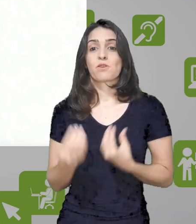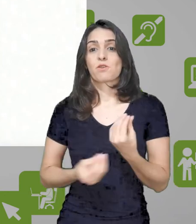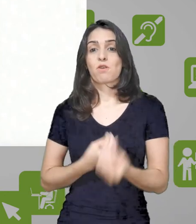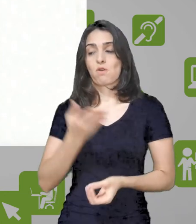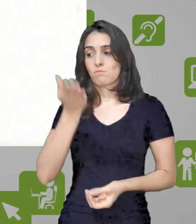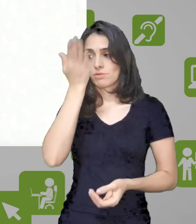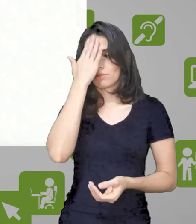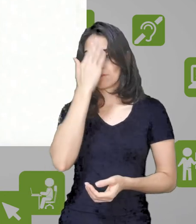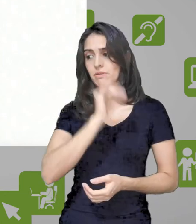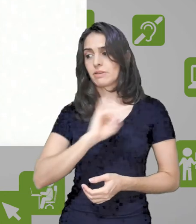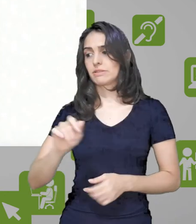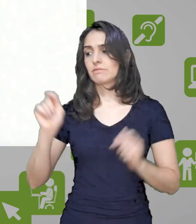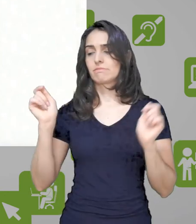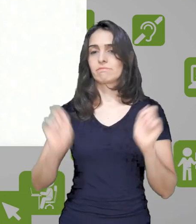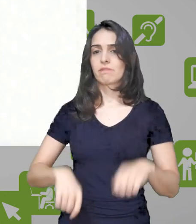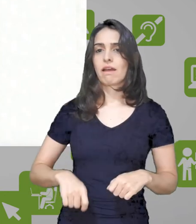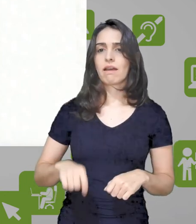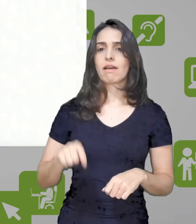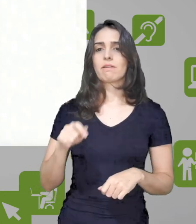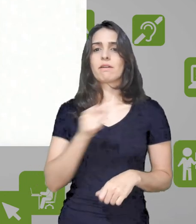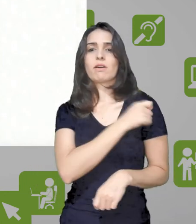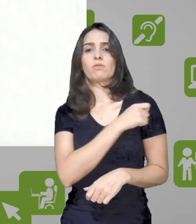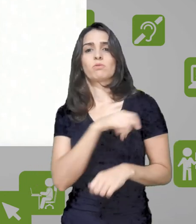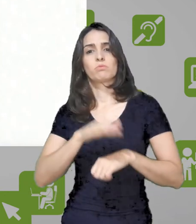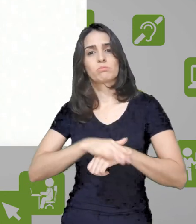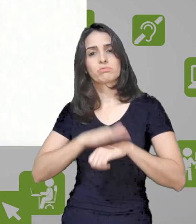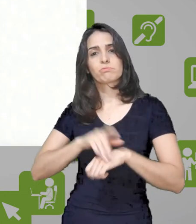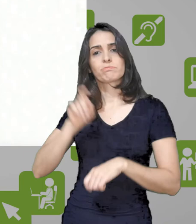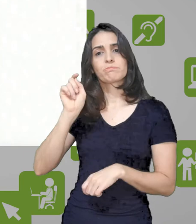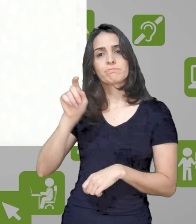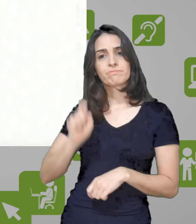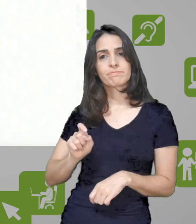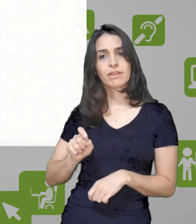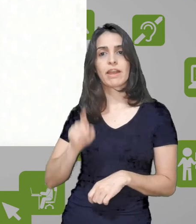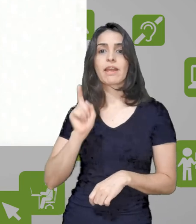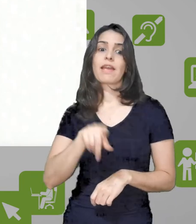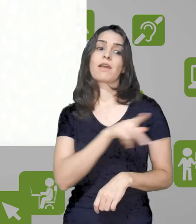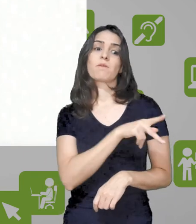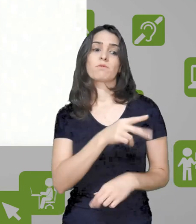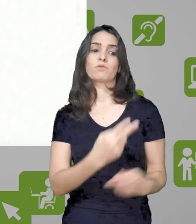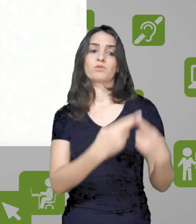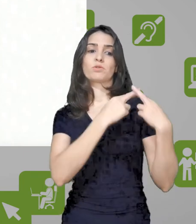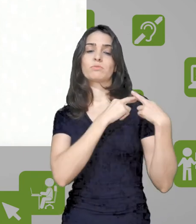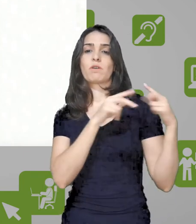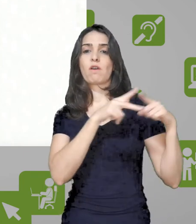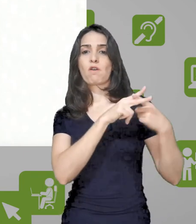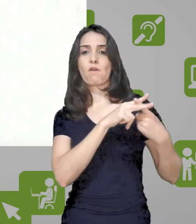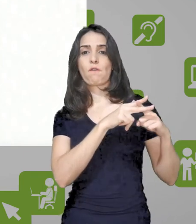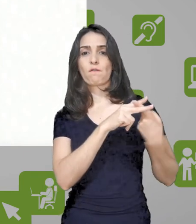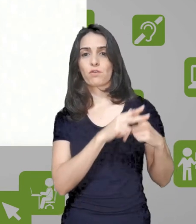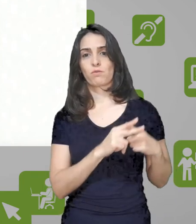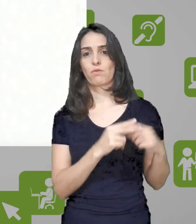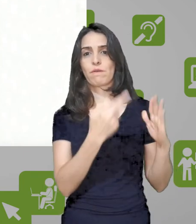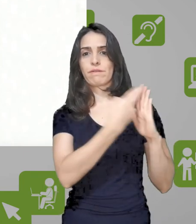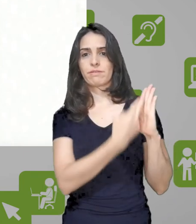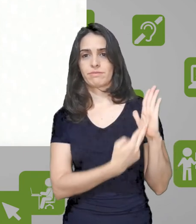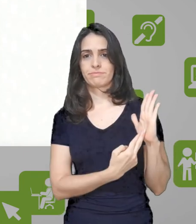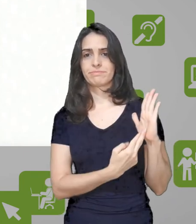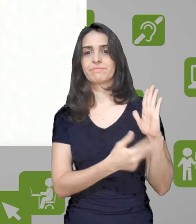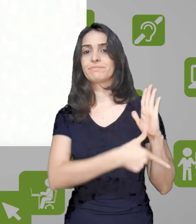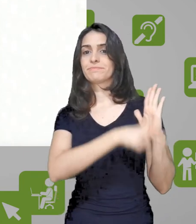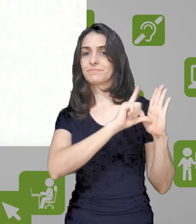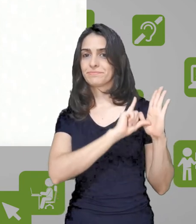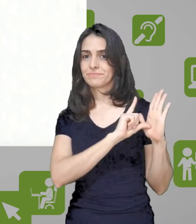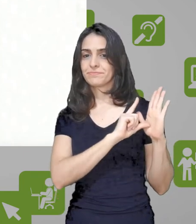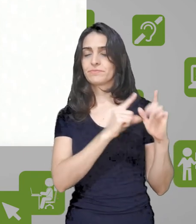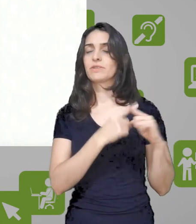aqui, eu tenho três opções. Requer visualização, o estudante deve visualizar para concluir. Requer nota, ele deve